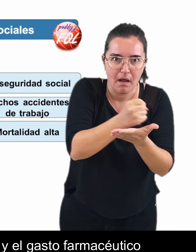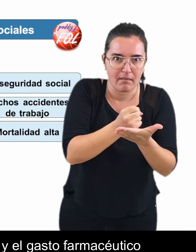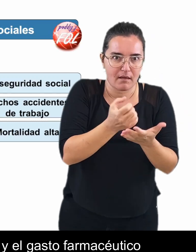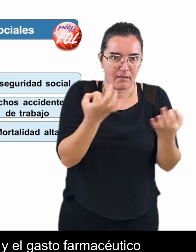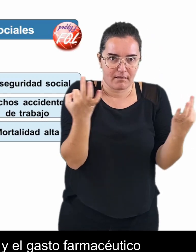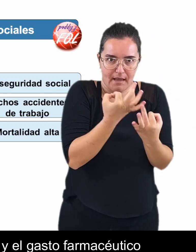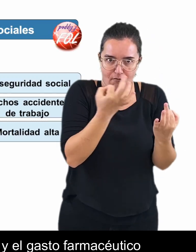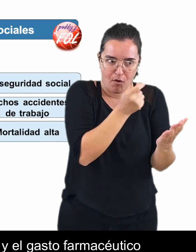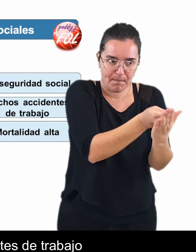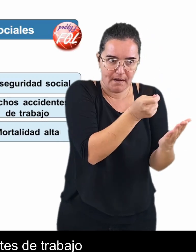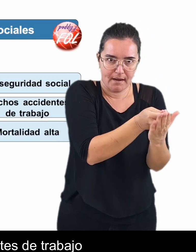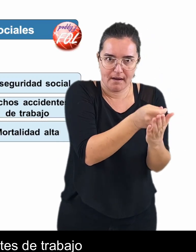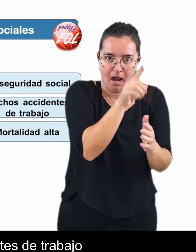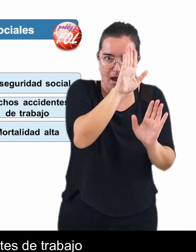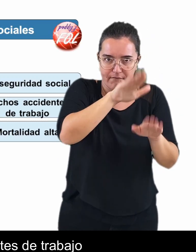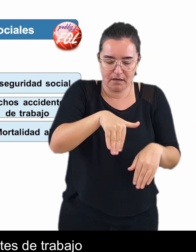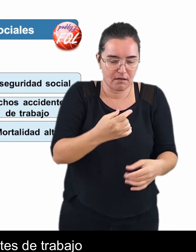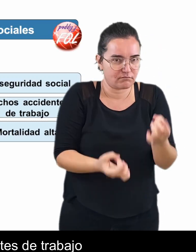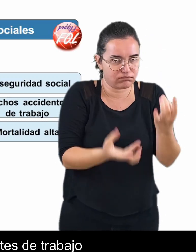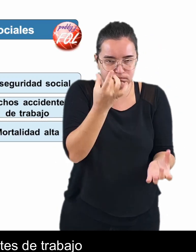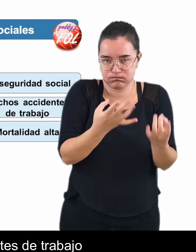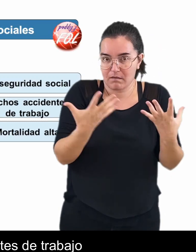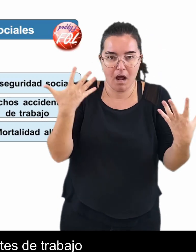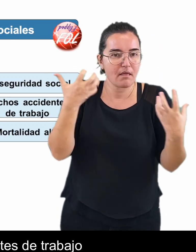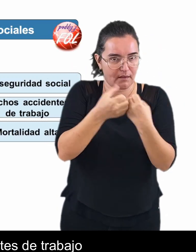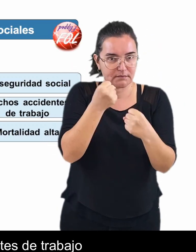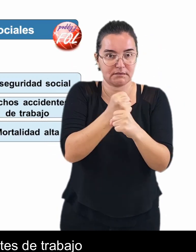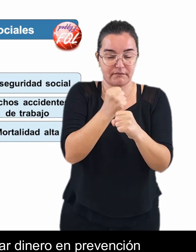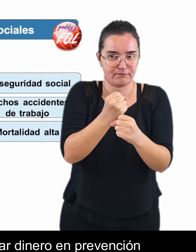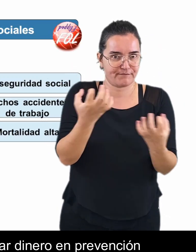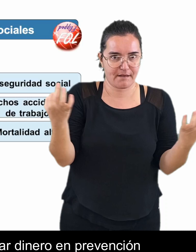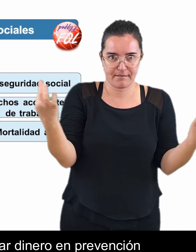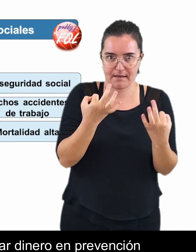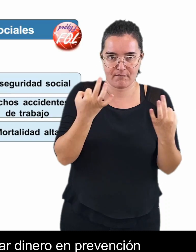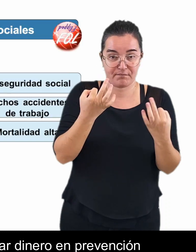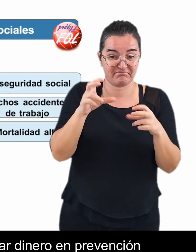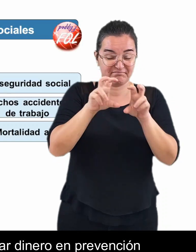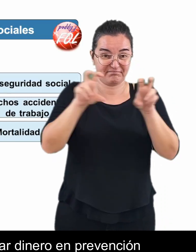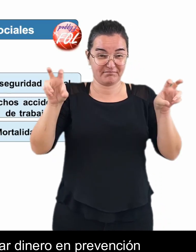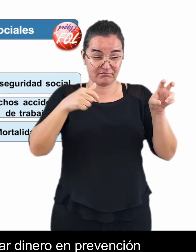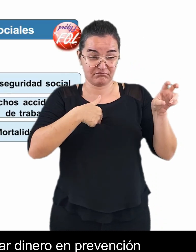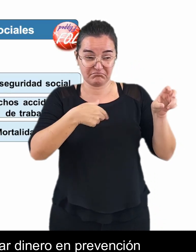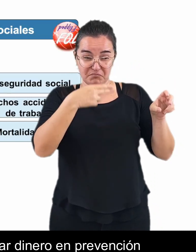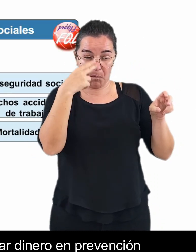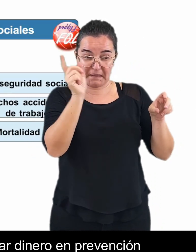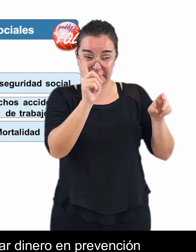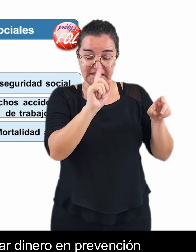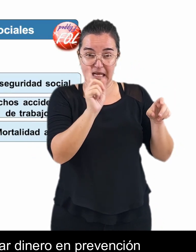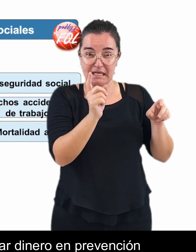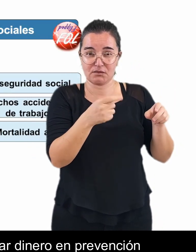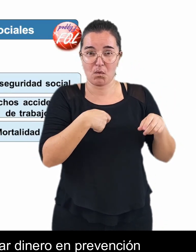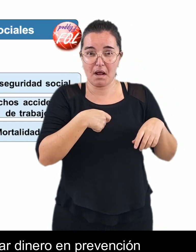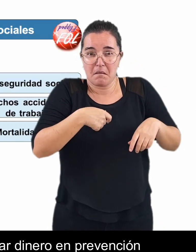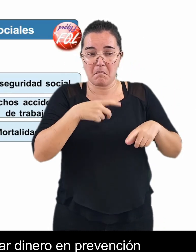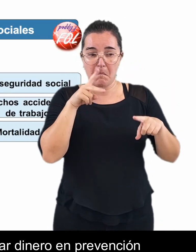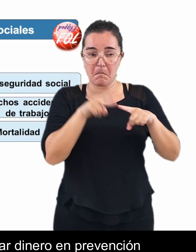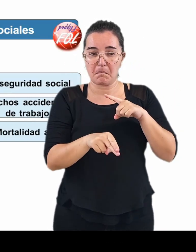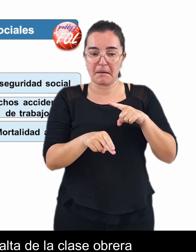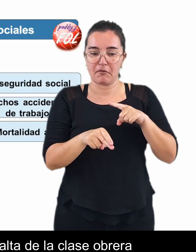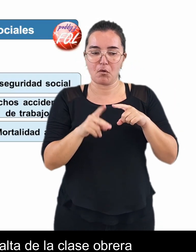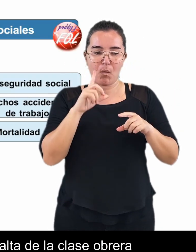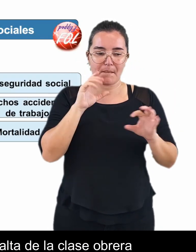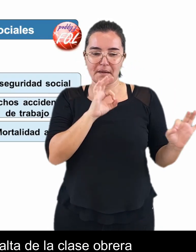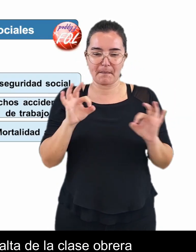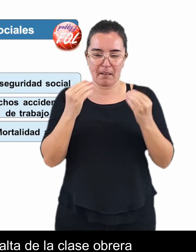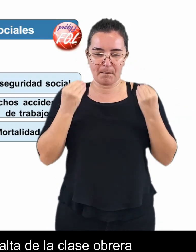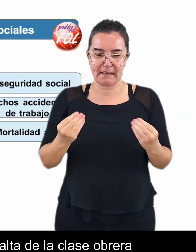el gasto farmacéutico. Se producen muchos accidentes de trabajo, pues al empresario no le conviene gastar dinero en prevención,